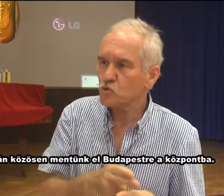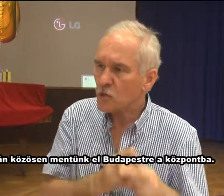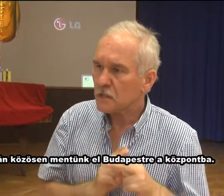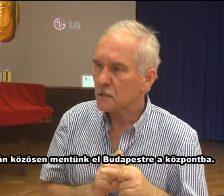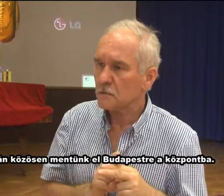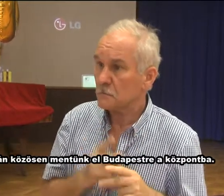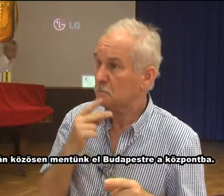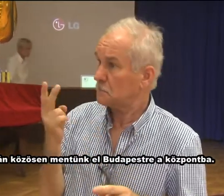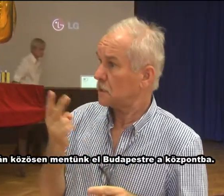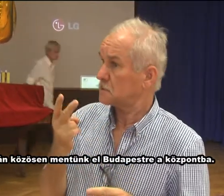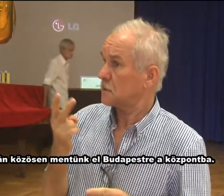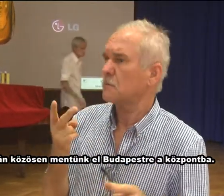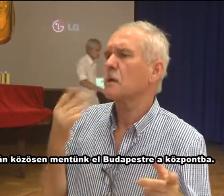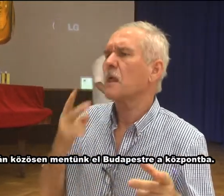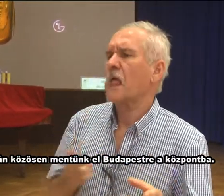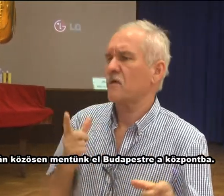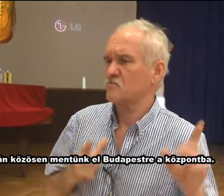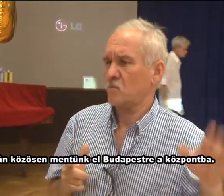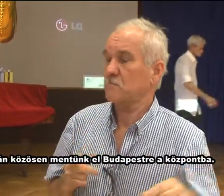Aztán közösen mentünk el Budapestre a központba.